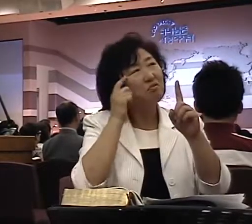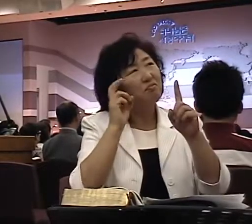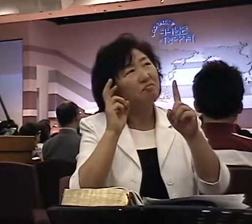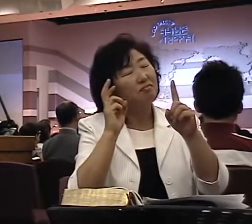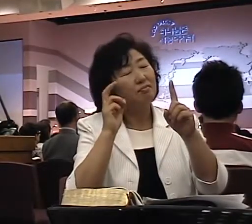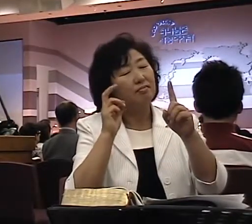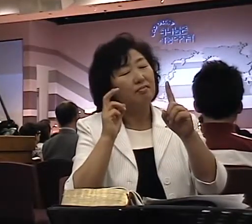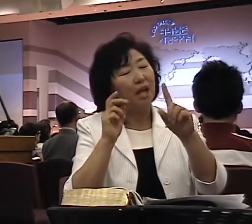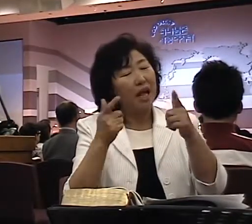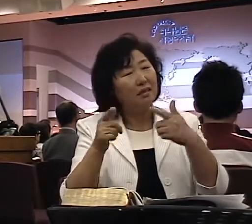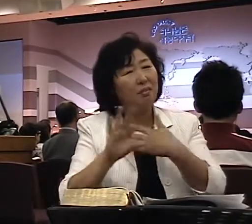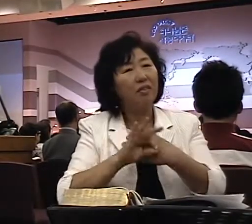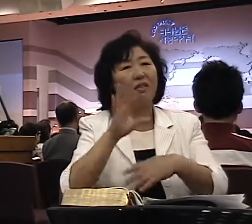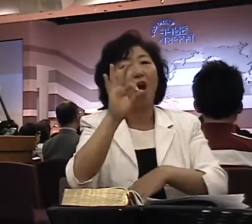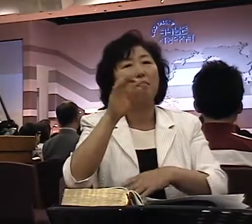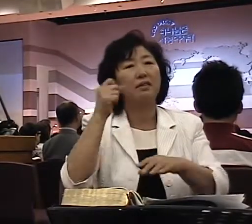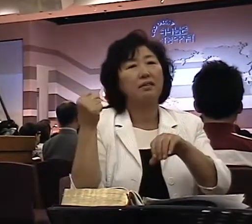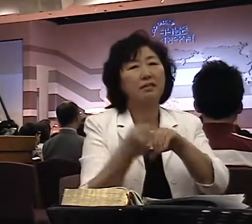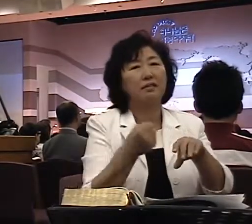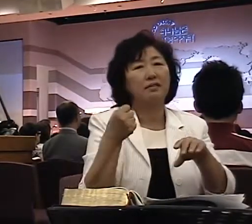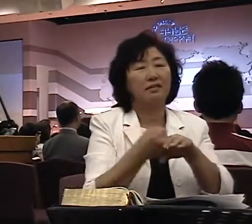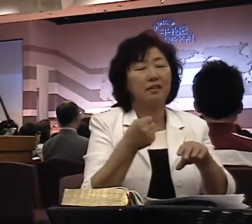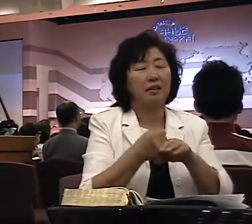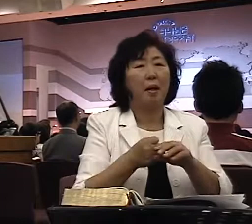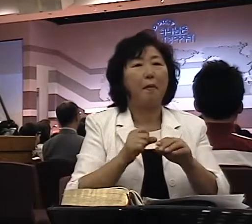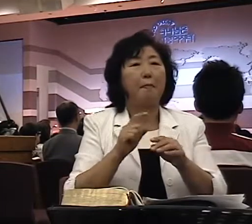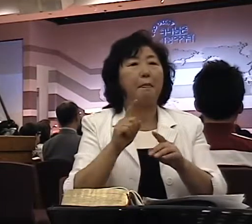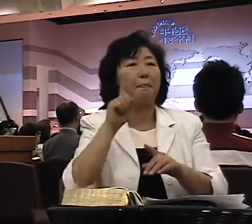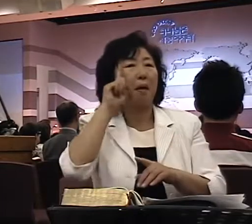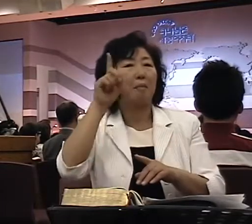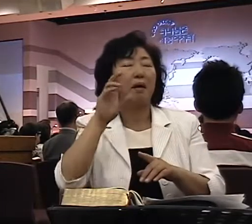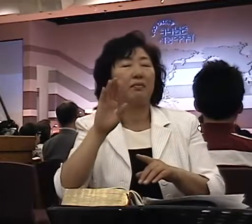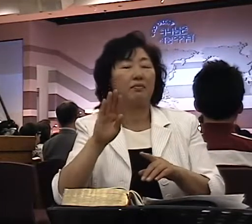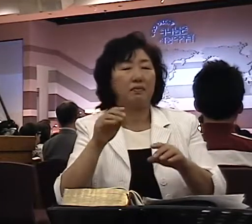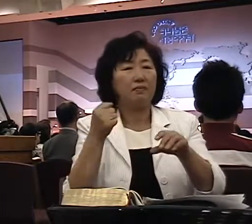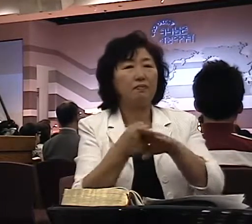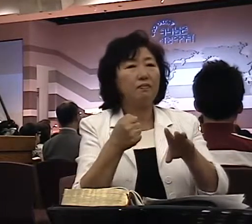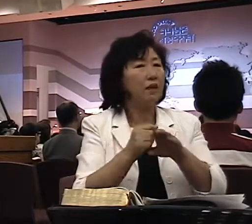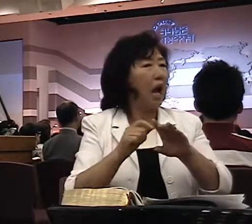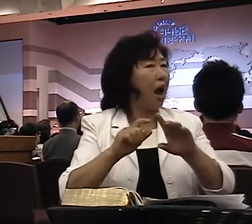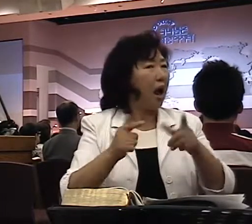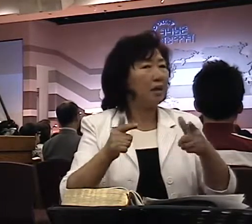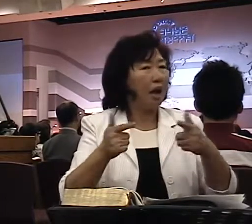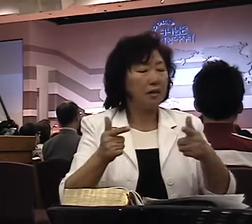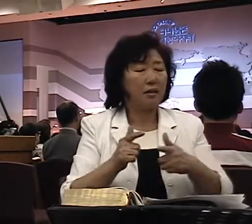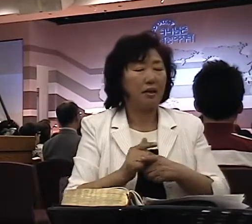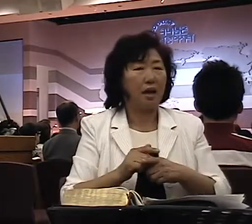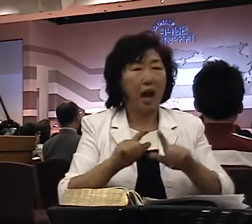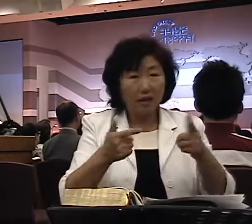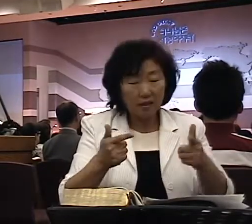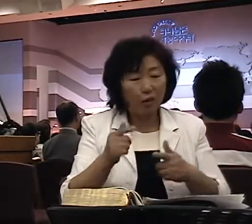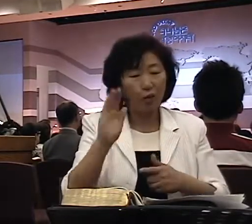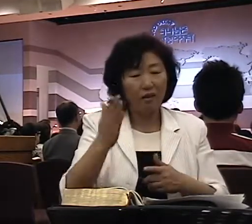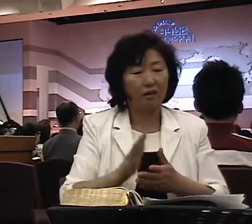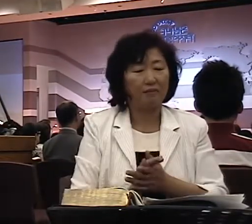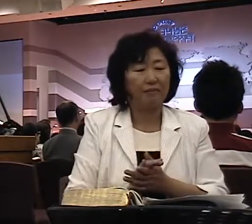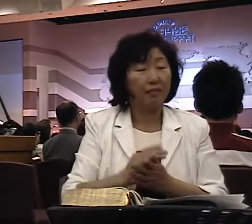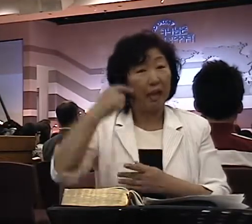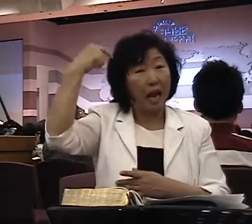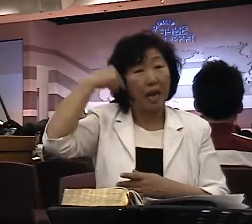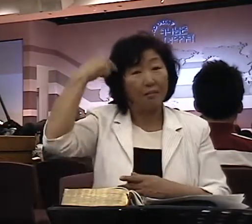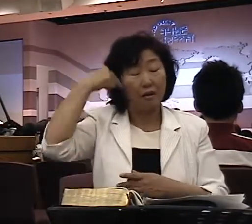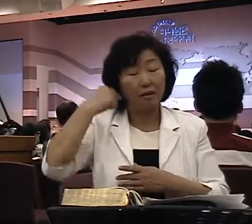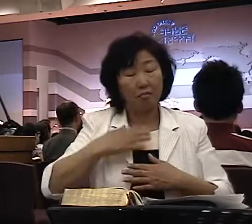아니면 10번 찍더라도, 아닌 것은 100번 찍더라도 아니어야죠. 그렇죠? 아니어야죠.